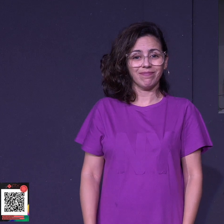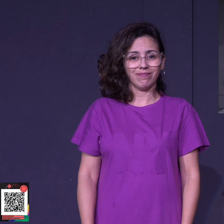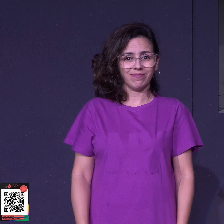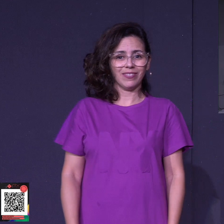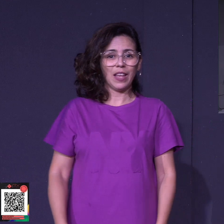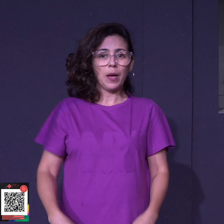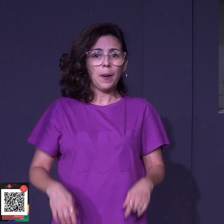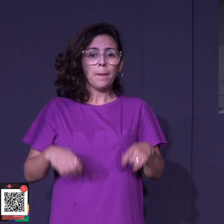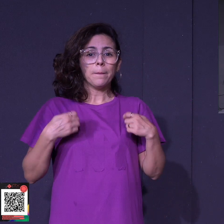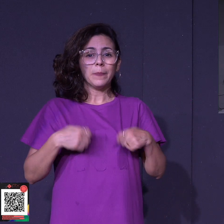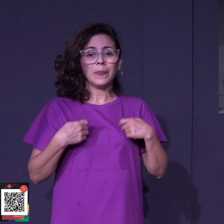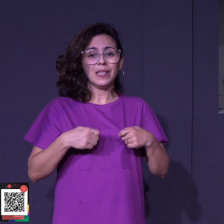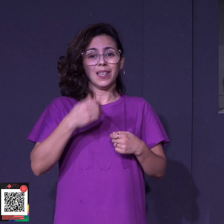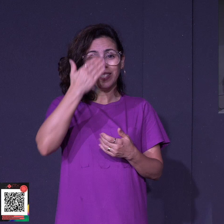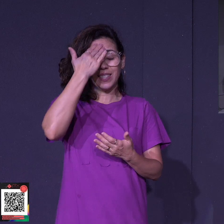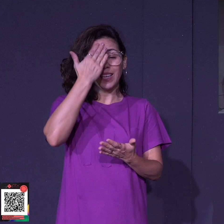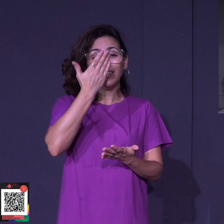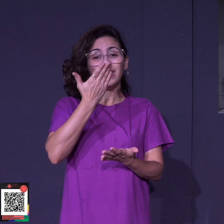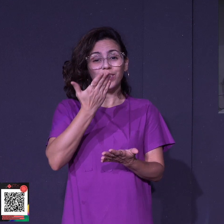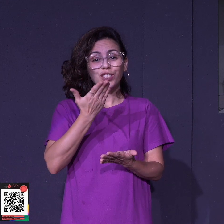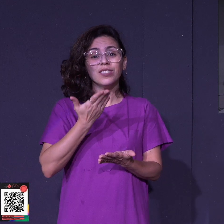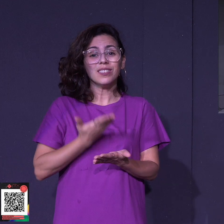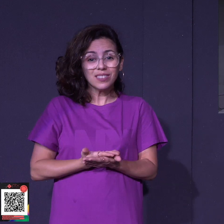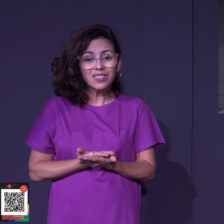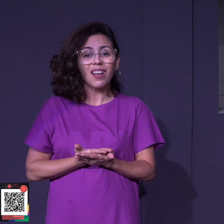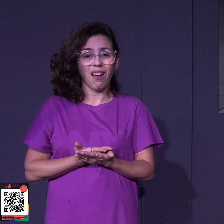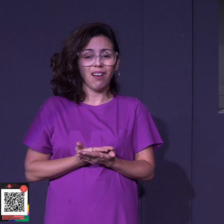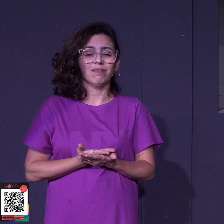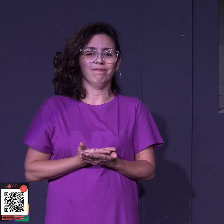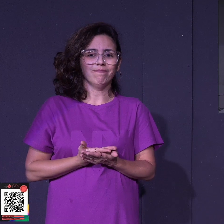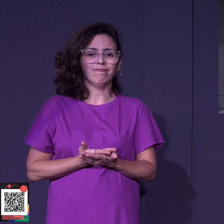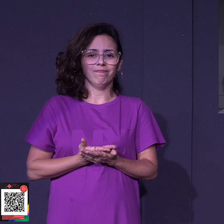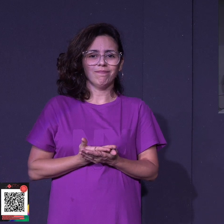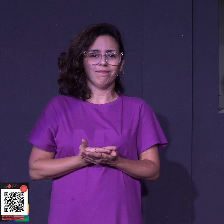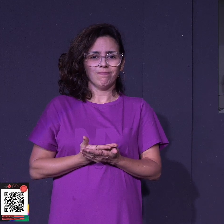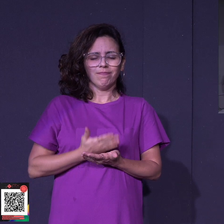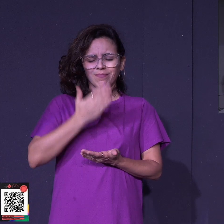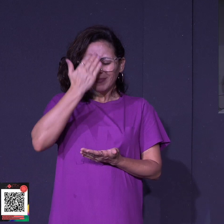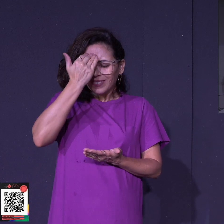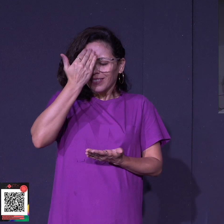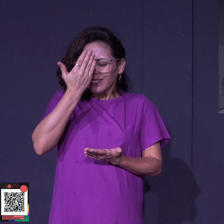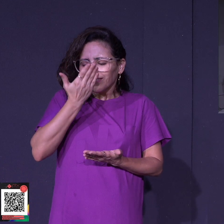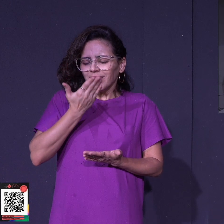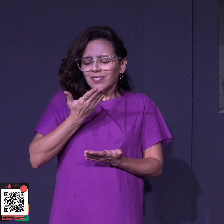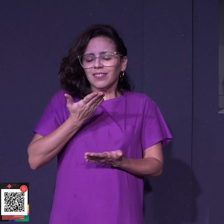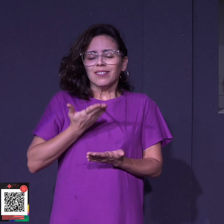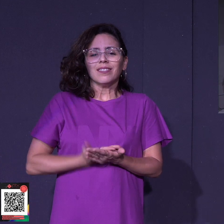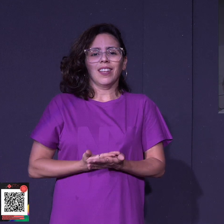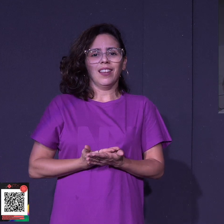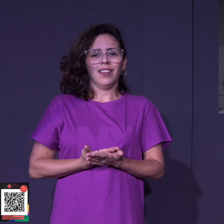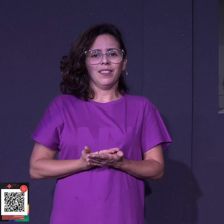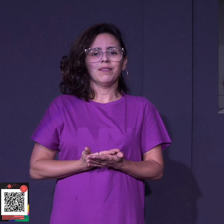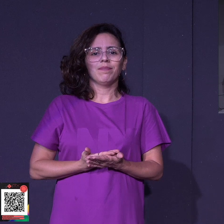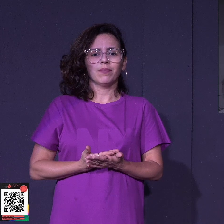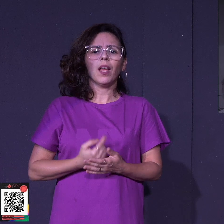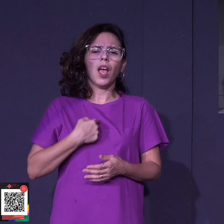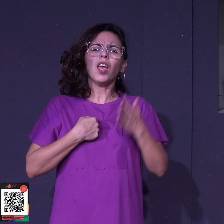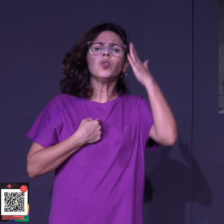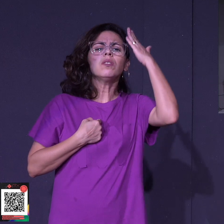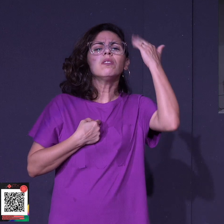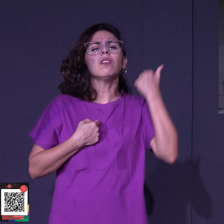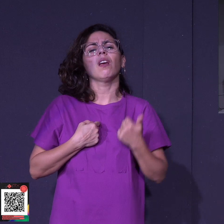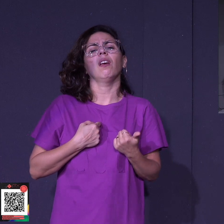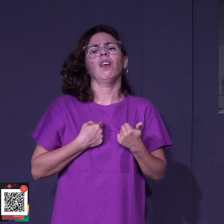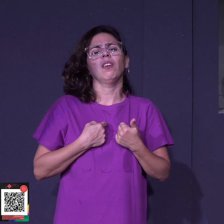justiça de Deus. A verdade, irmãos, é que todos nós nascemos com desejo de nos defender. É